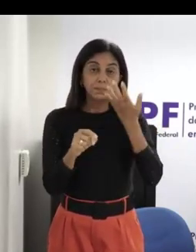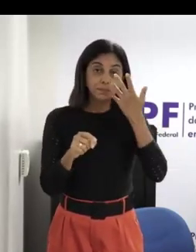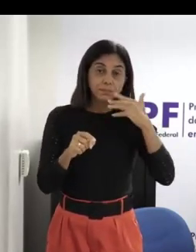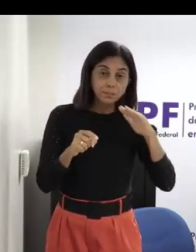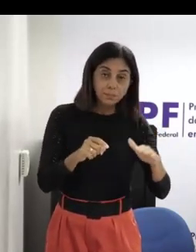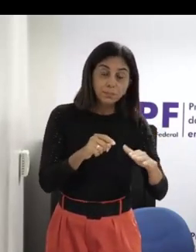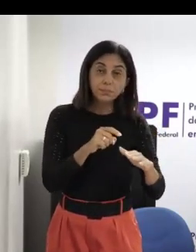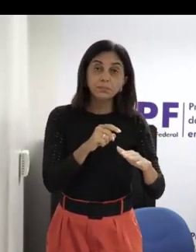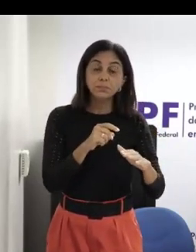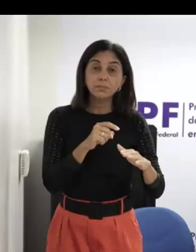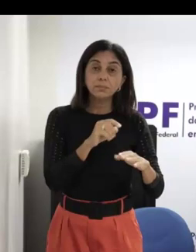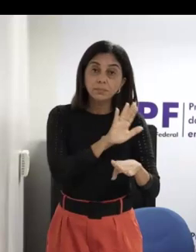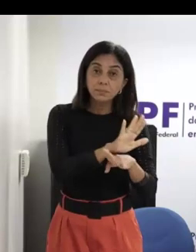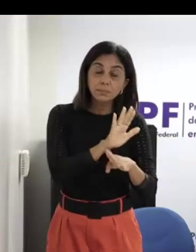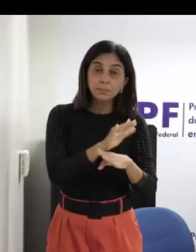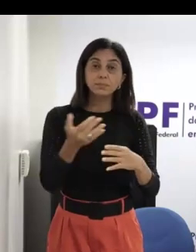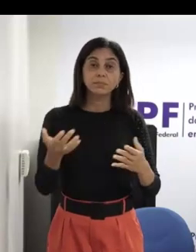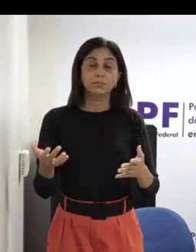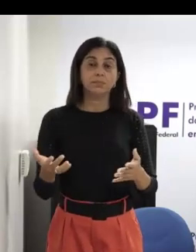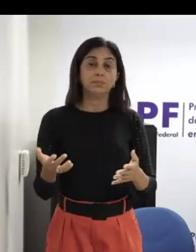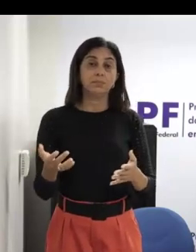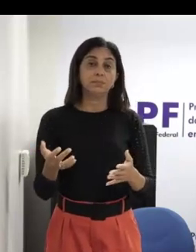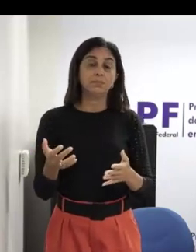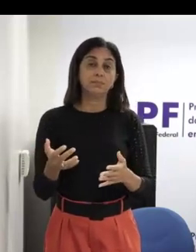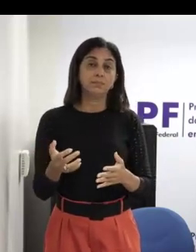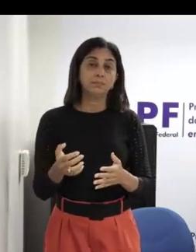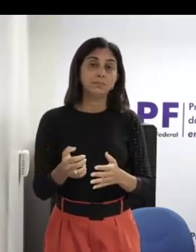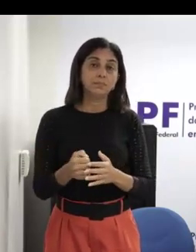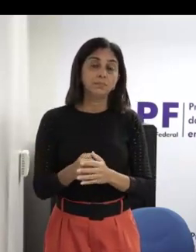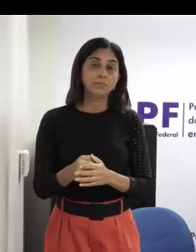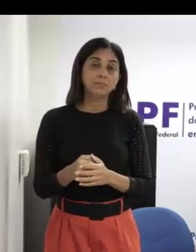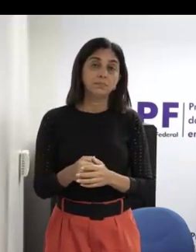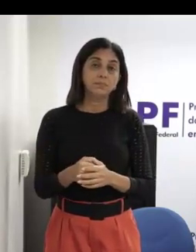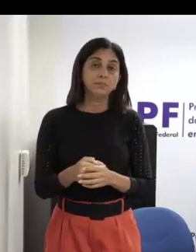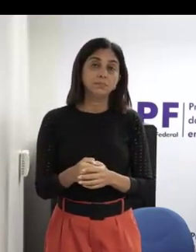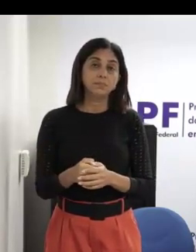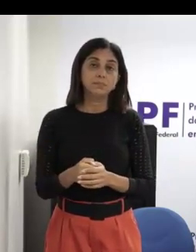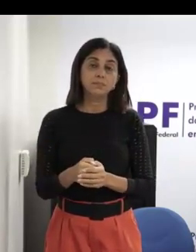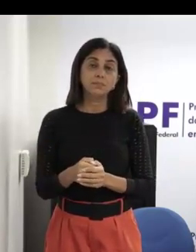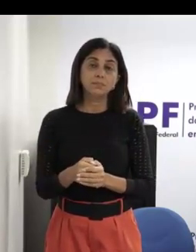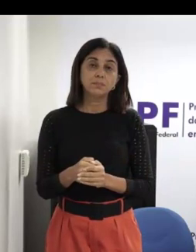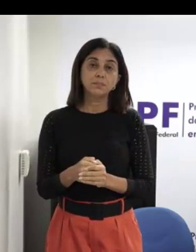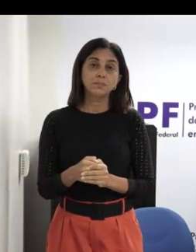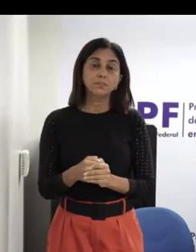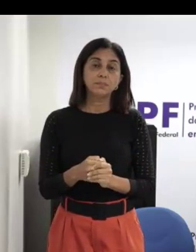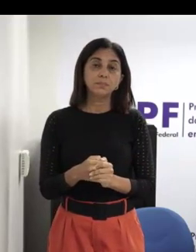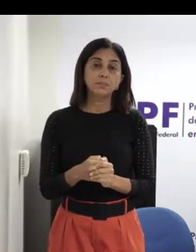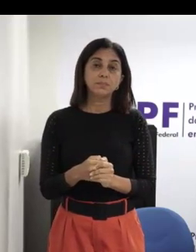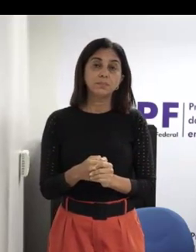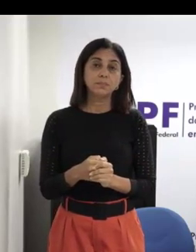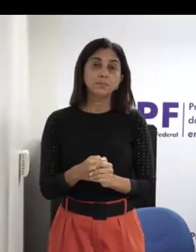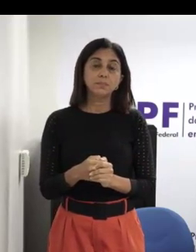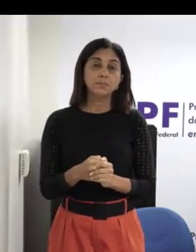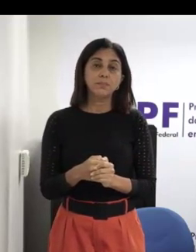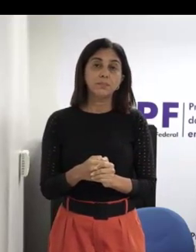conhecimento do que eu nessa matéria para poder eh ver a melhor forma de fazer esse encaminhamento o